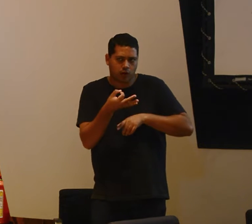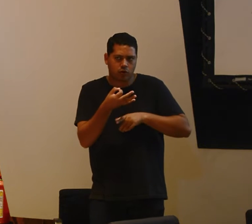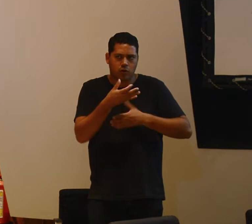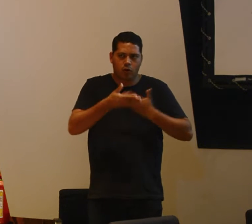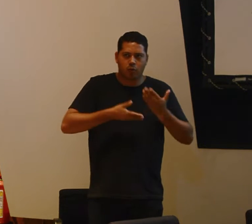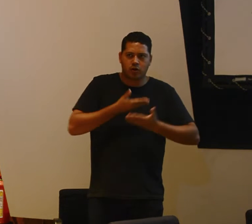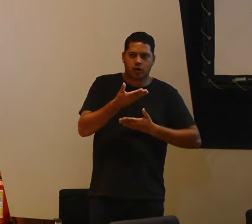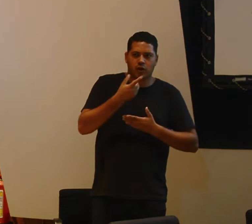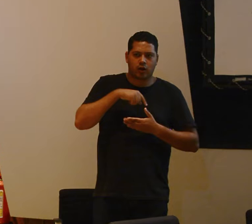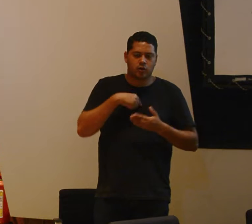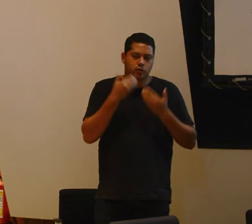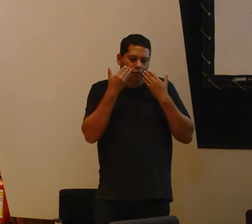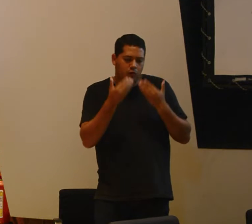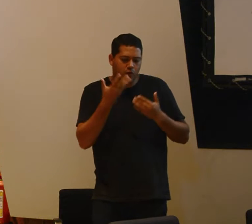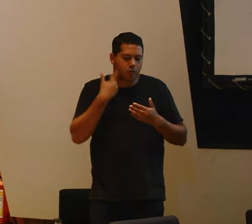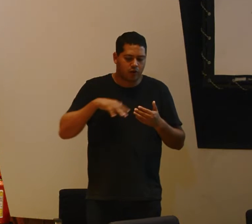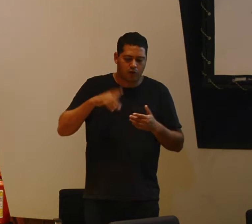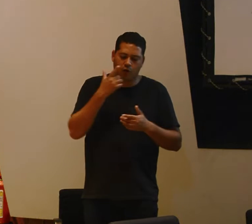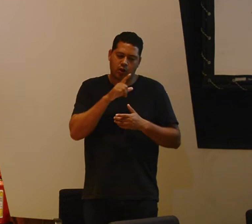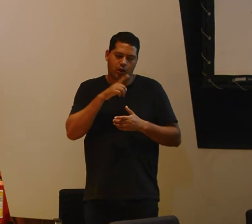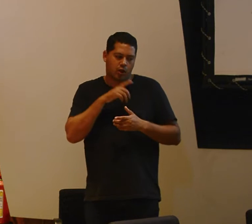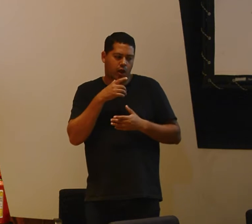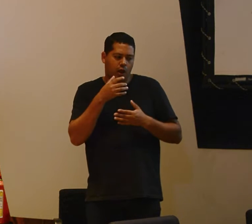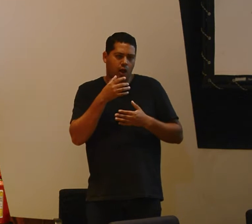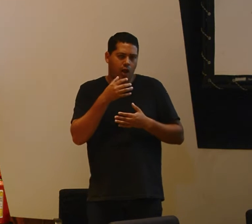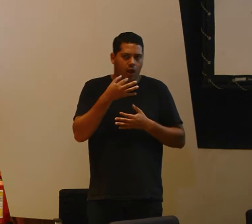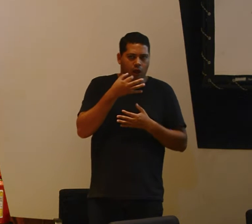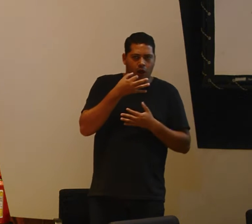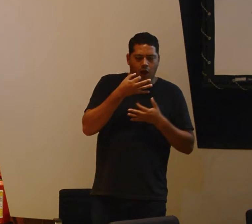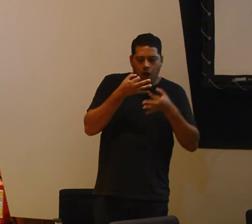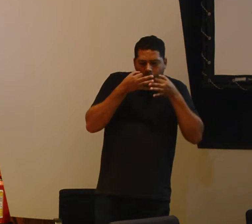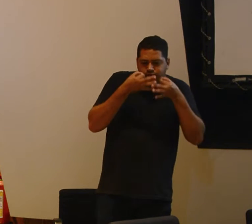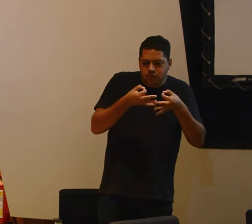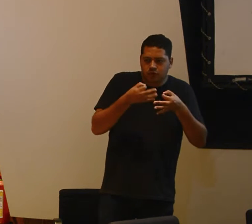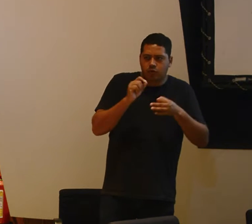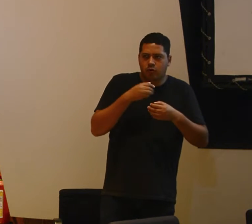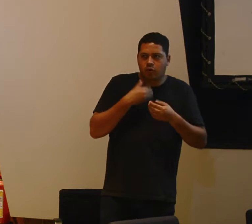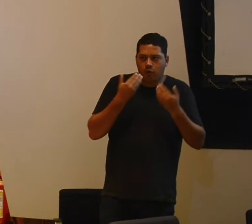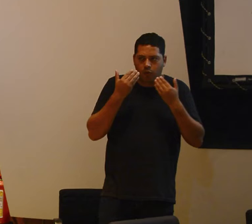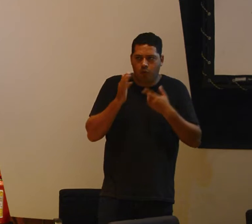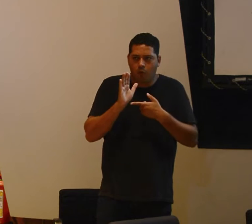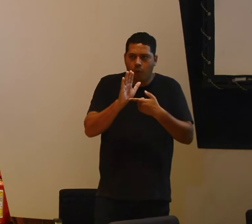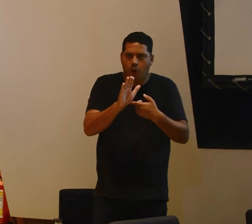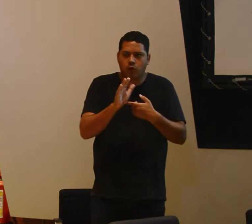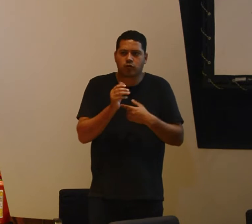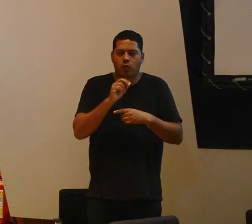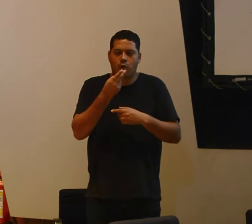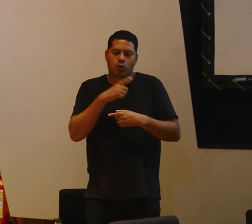e mostro para a criança, ela consegue ter atenção naquilo que eu estou mostrando, ou mesmo ela tem interesse em me mostrar